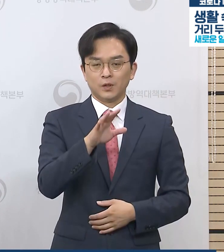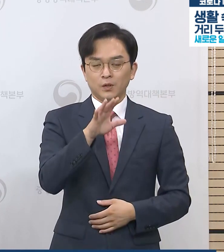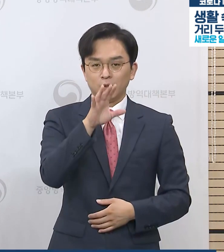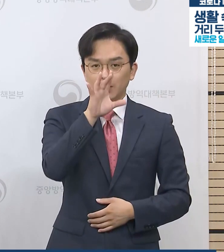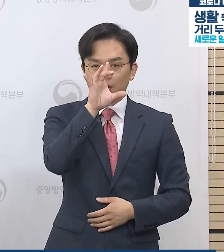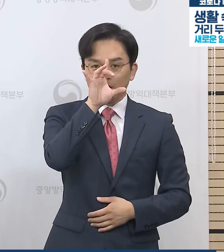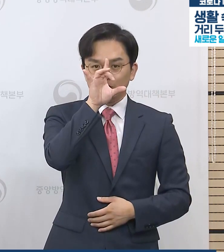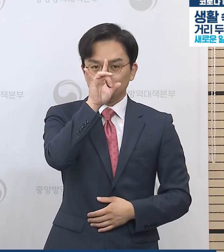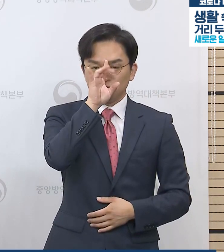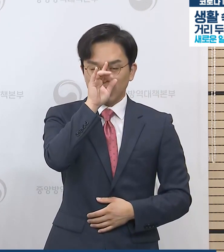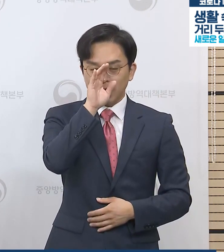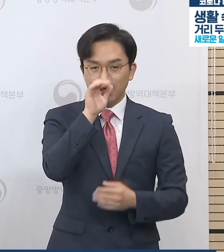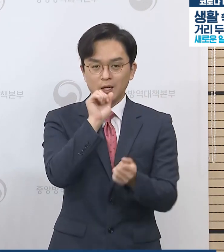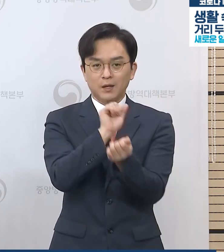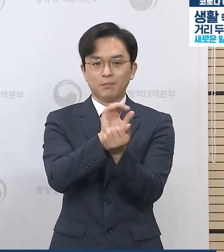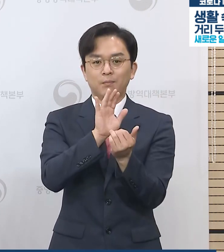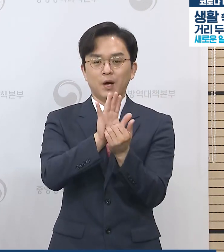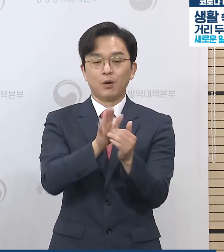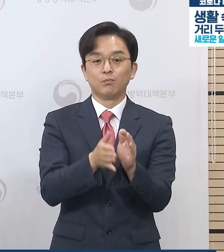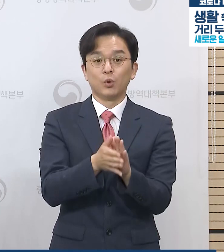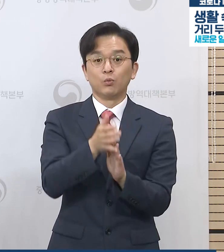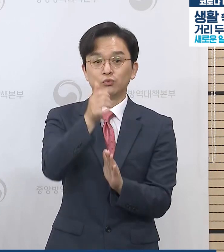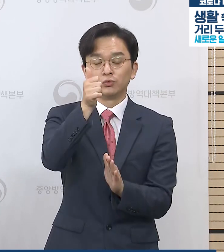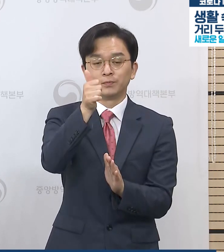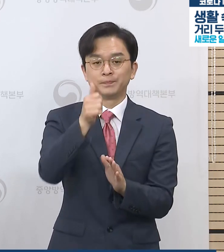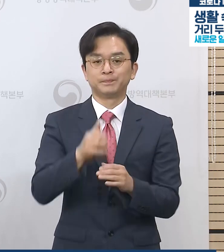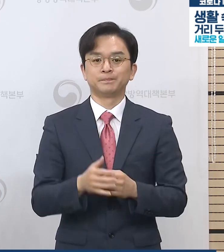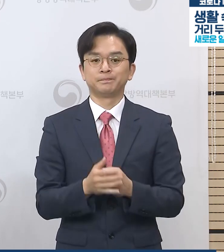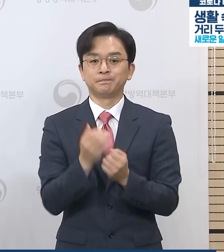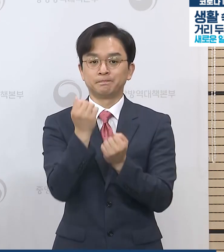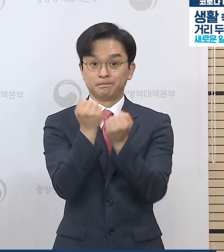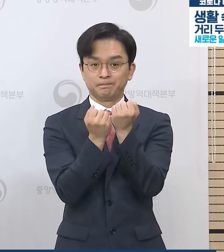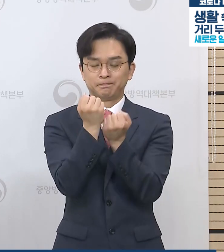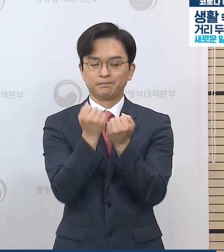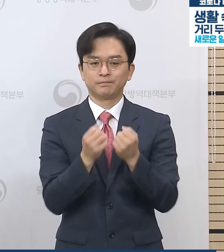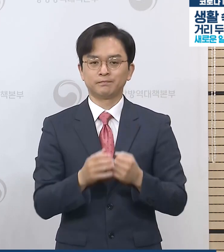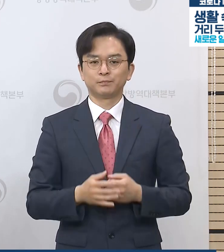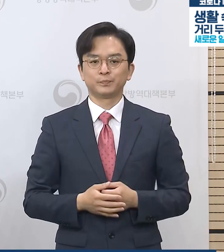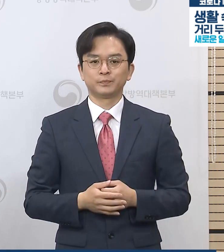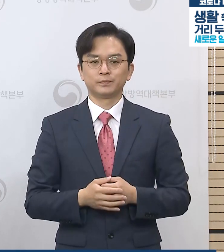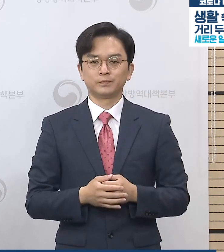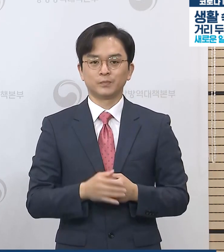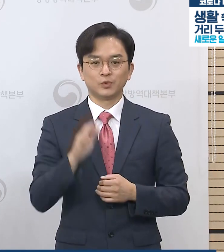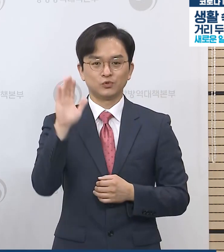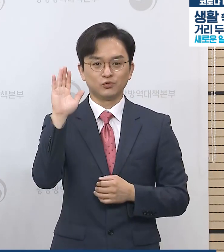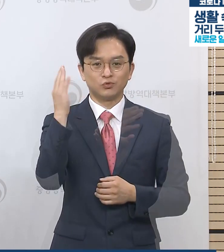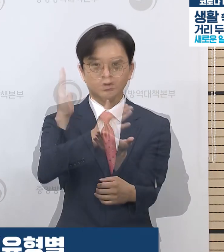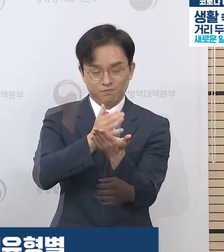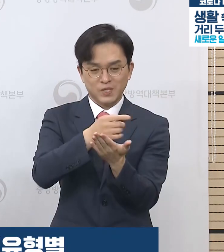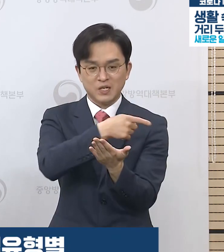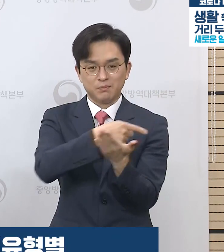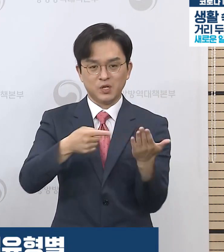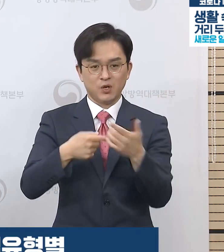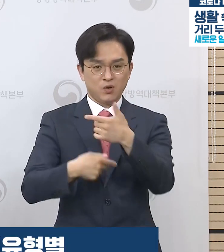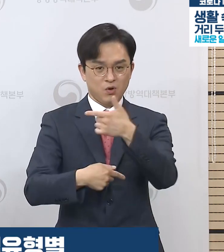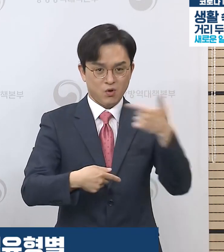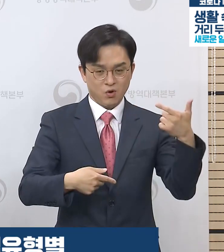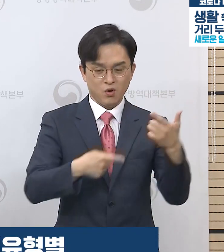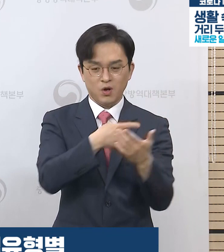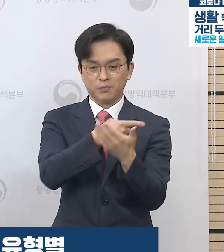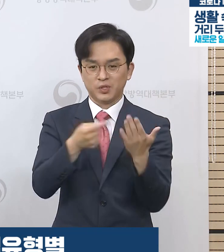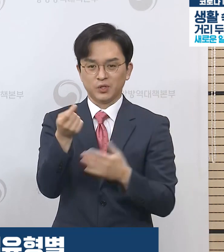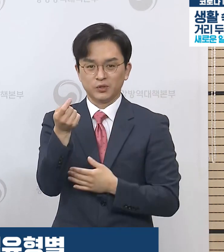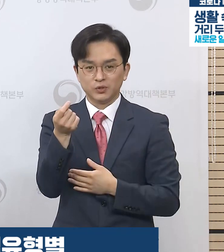중앙방역대책본부에서는 최근 집단 감염이 발생했던 학원, 물류센터, 콜센터 등 피해